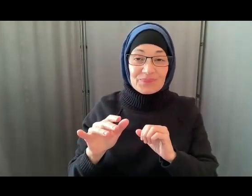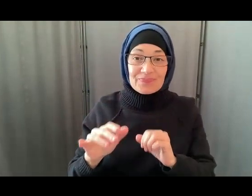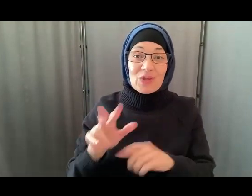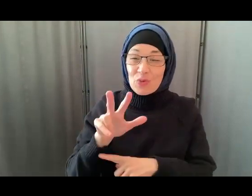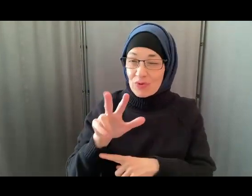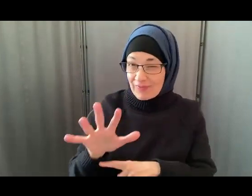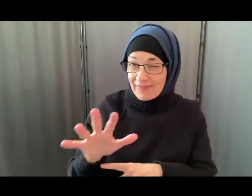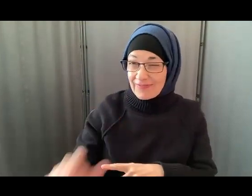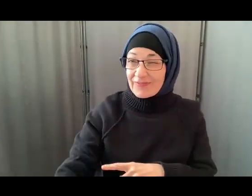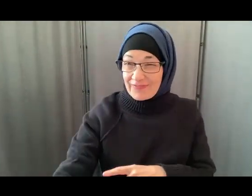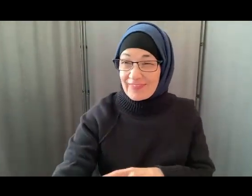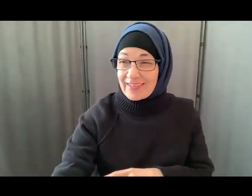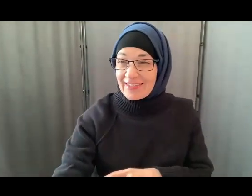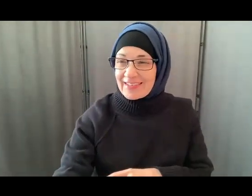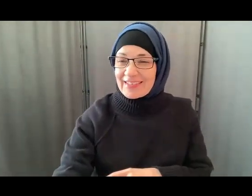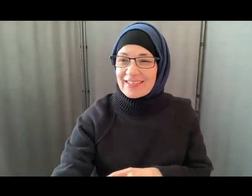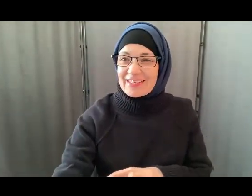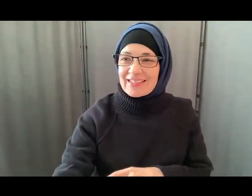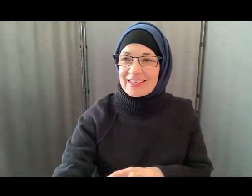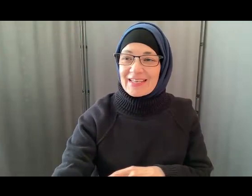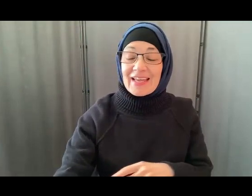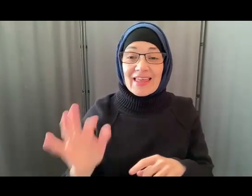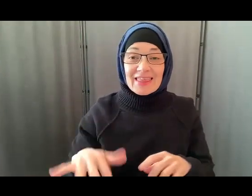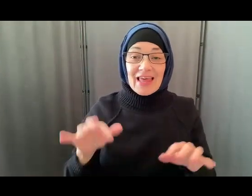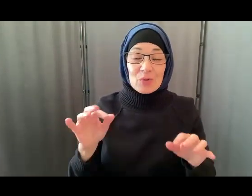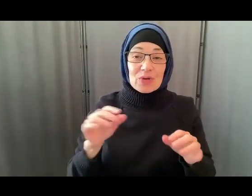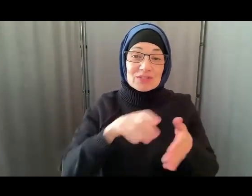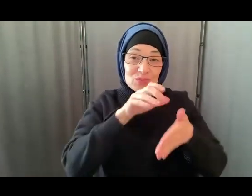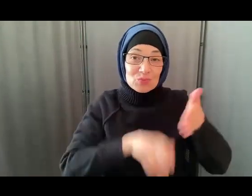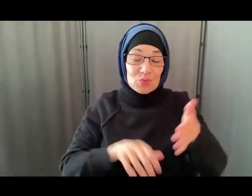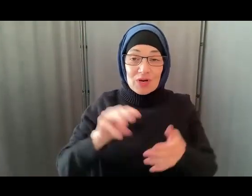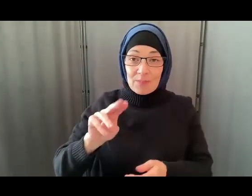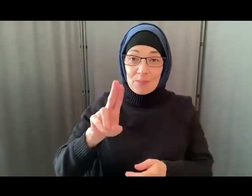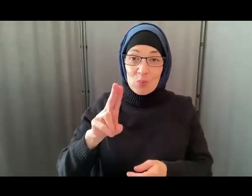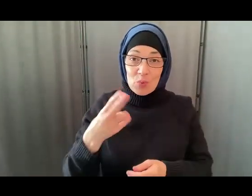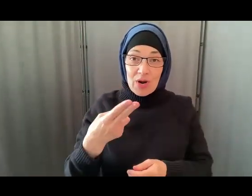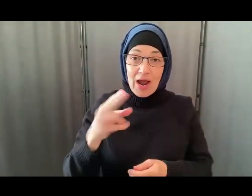35 in سورة محمد.